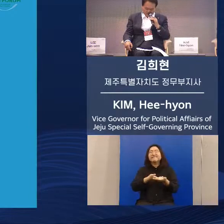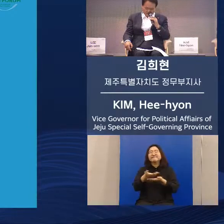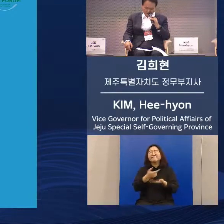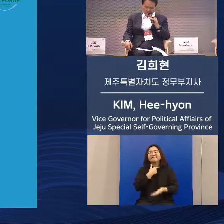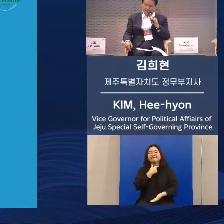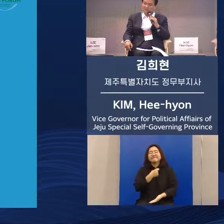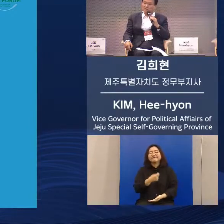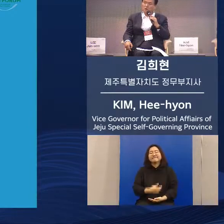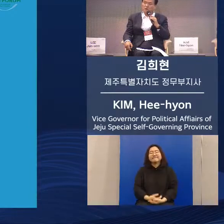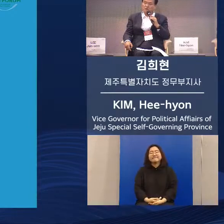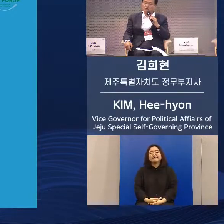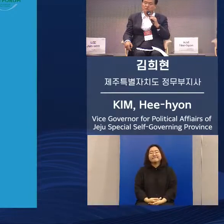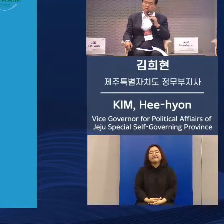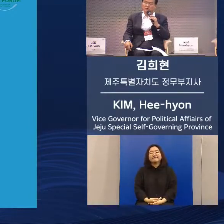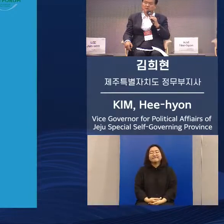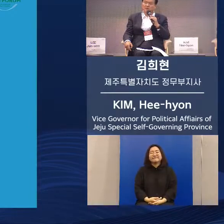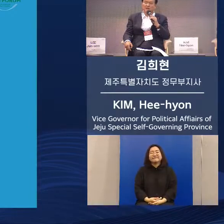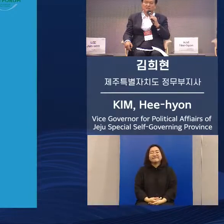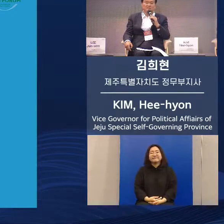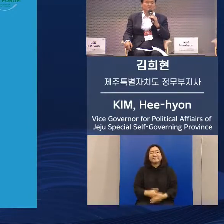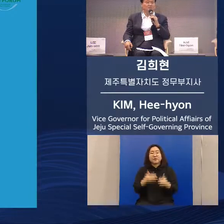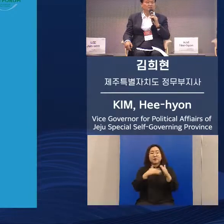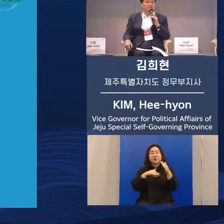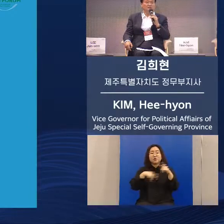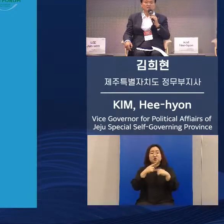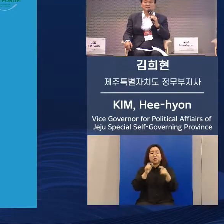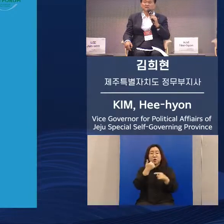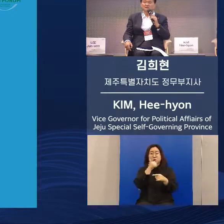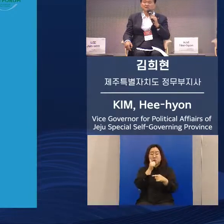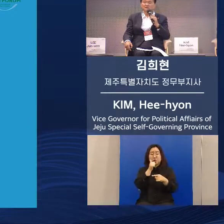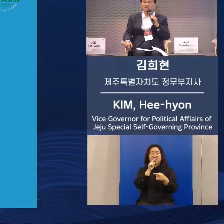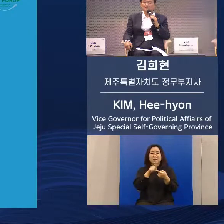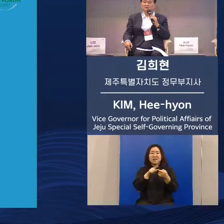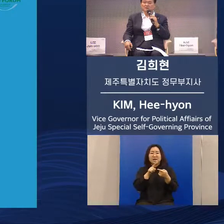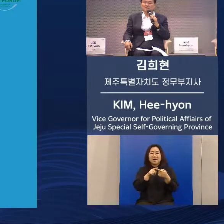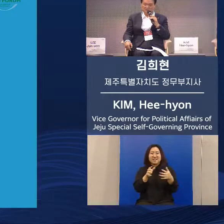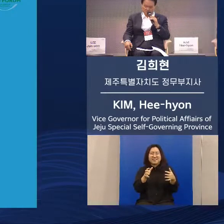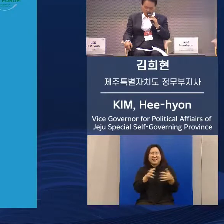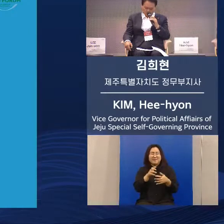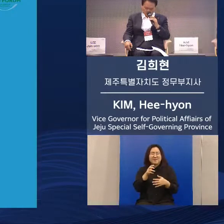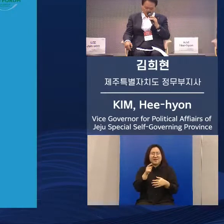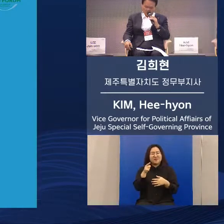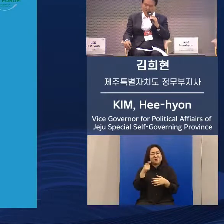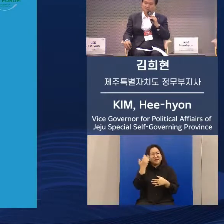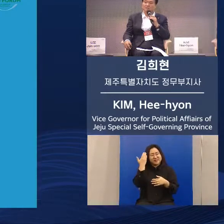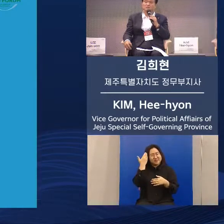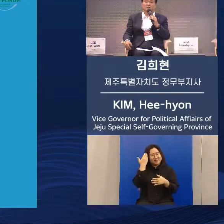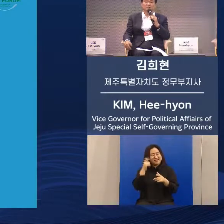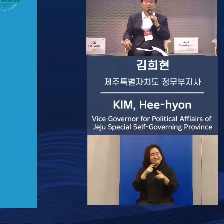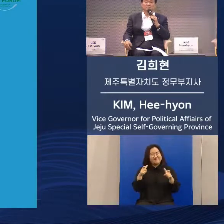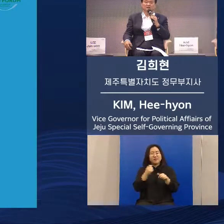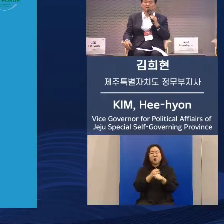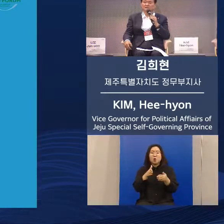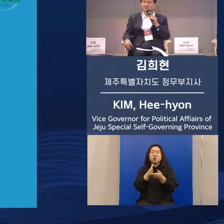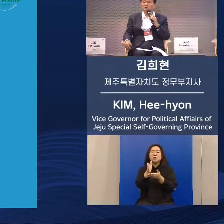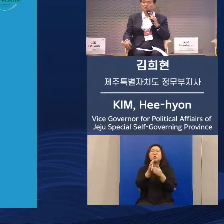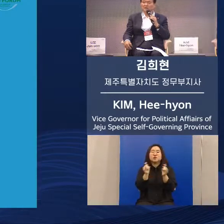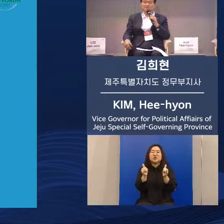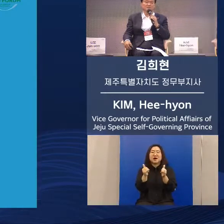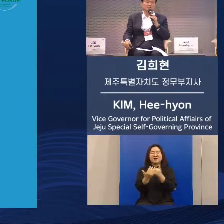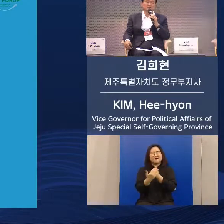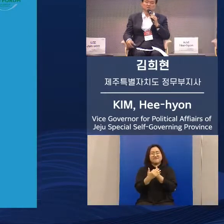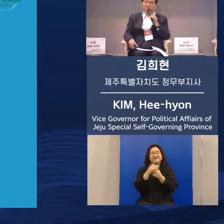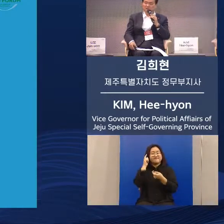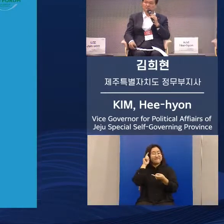싶습니다. 공적 수어 통역에 대한 집단 지성이 또 이루어져야 될 것 같고요. 전문가 여러분의